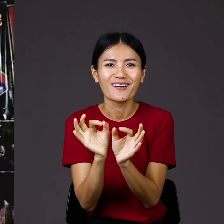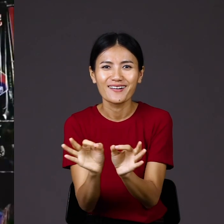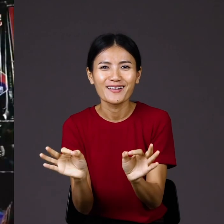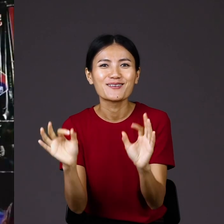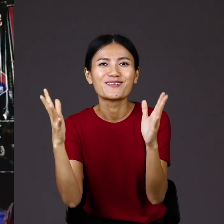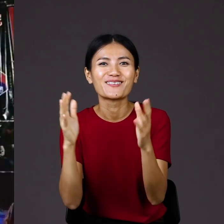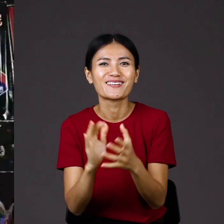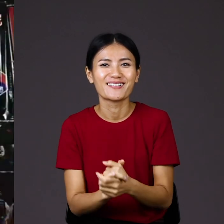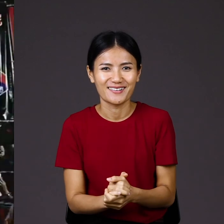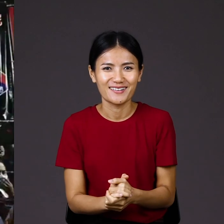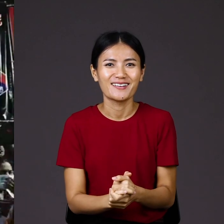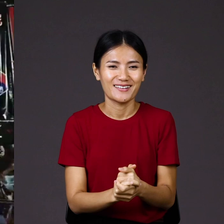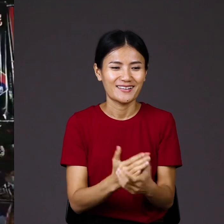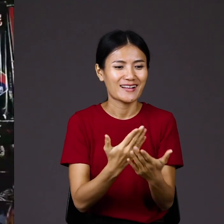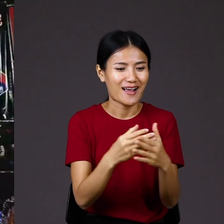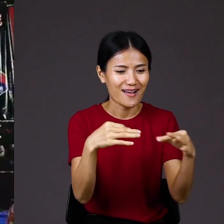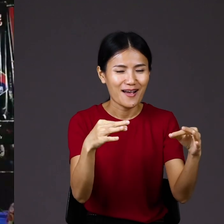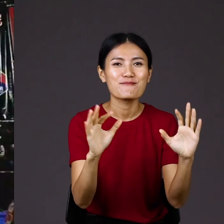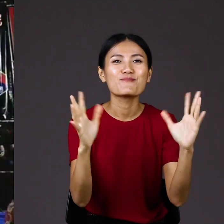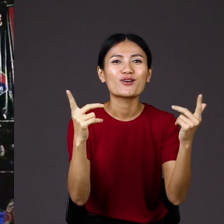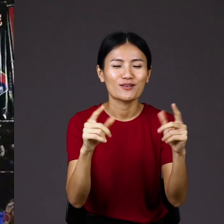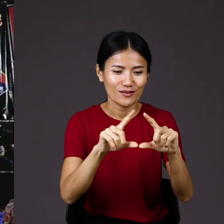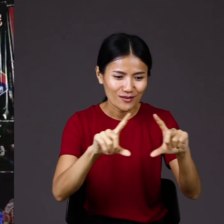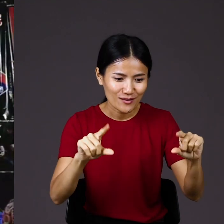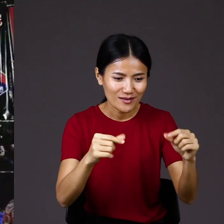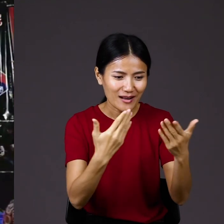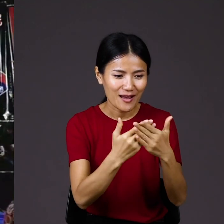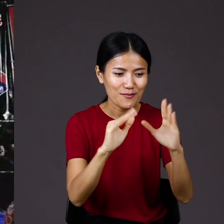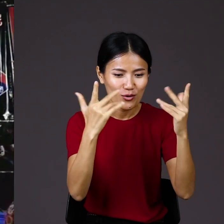เหรียญก็ไม่เหลือด้วยนะครับ